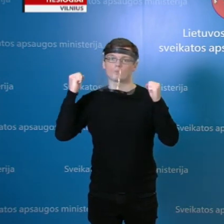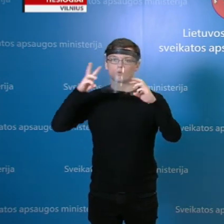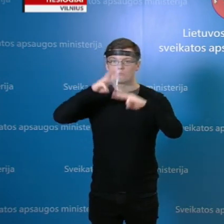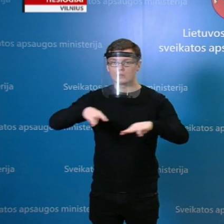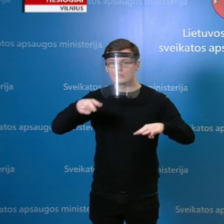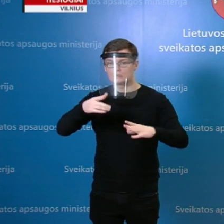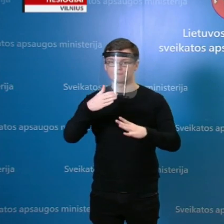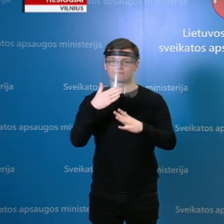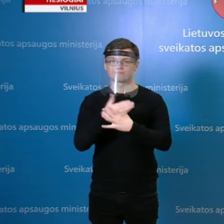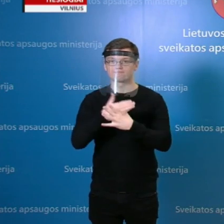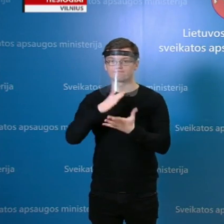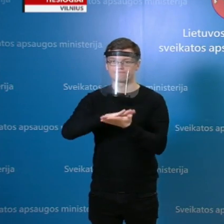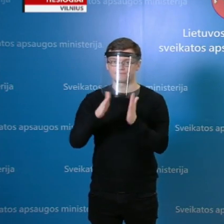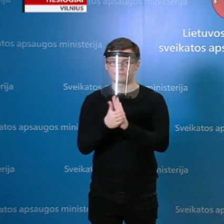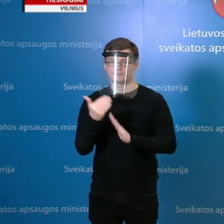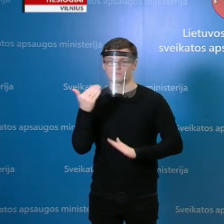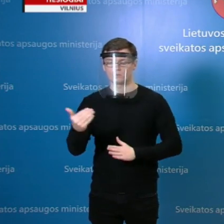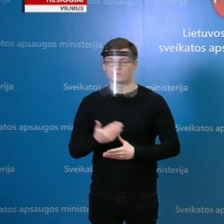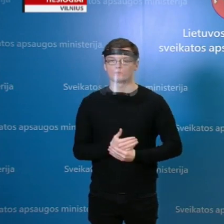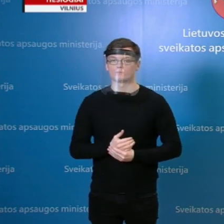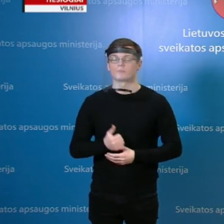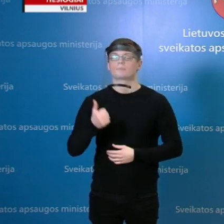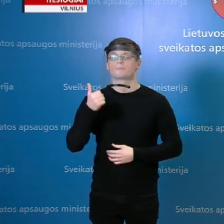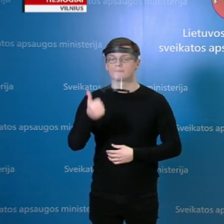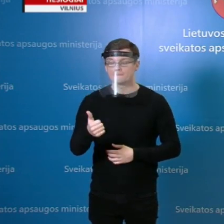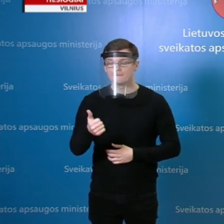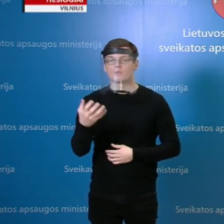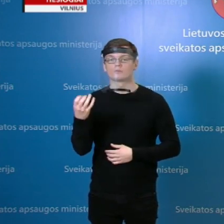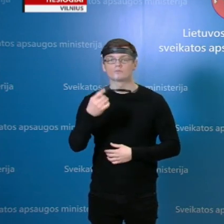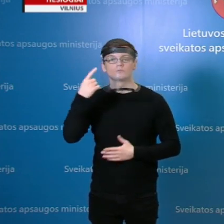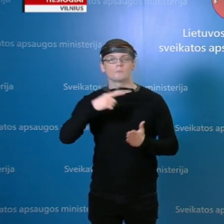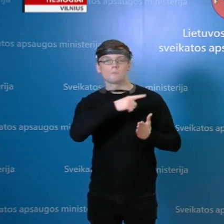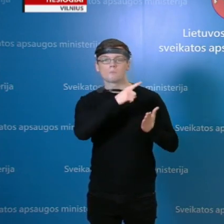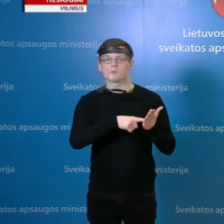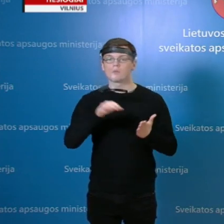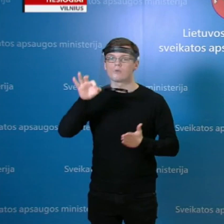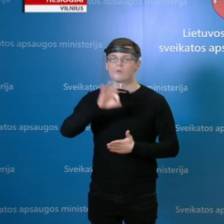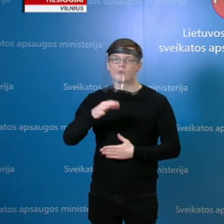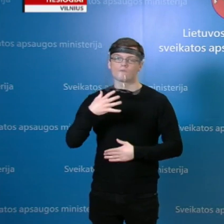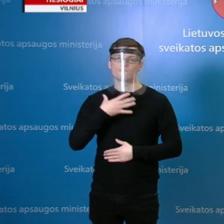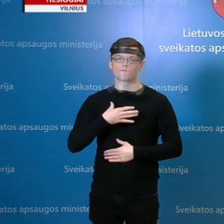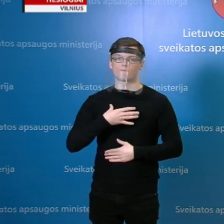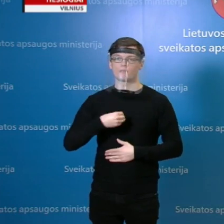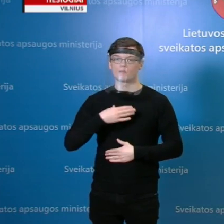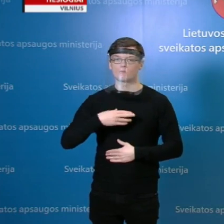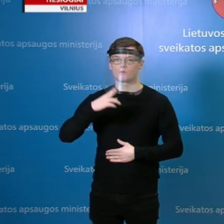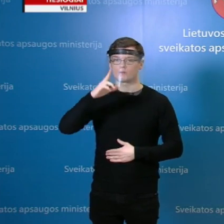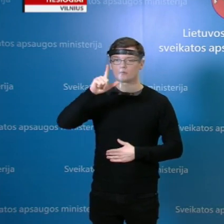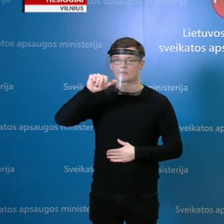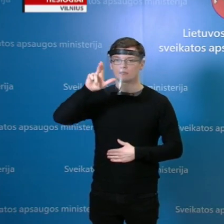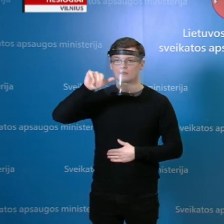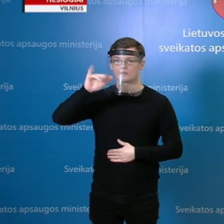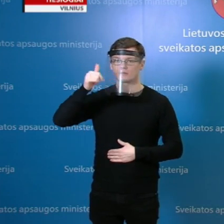ruošti šitas gairias. Gerai. Ir dar vienas klausimas dėl Vilniaus klinikinės ligoninės. Ar